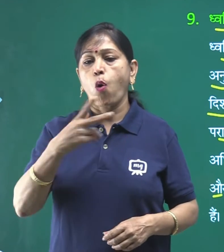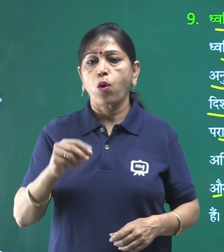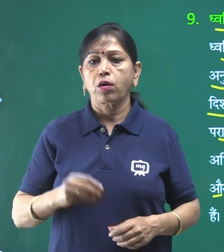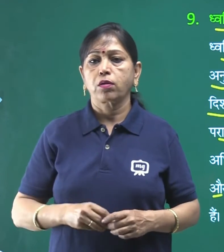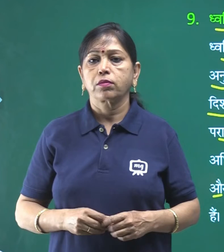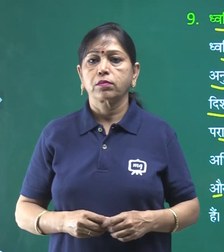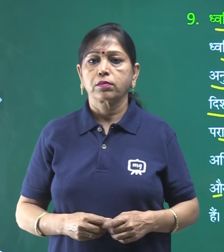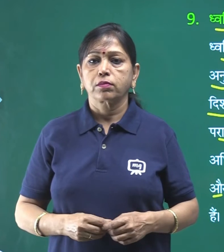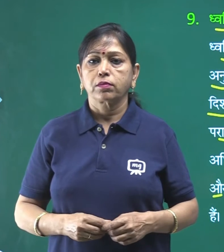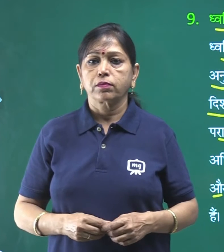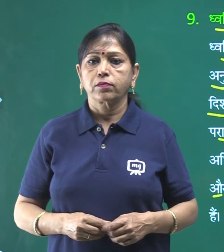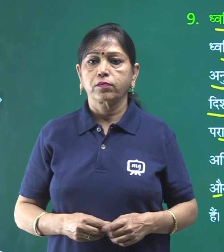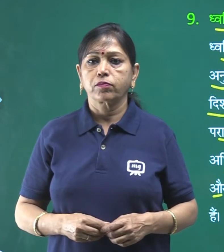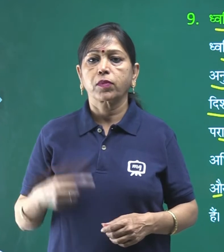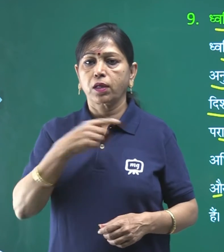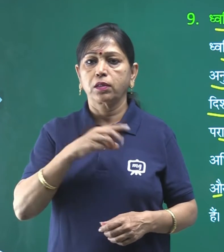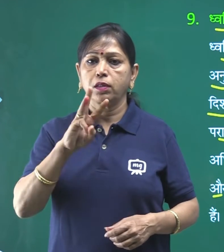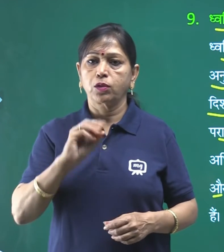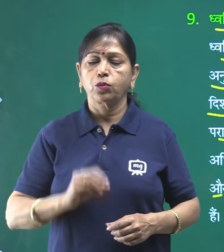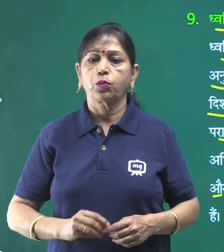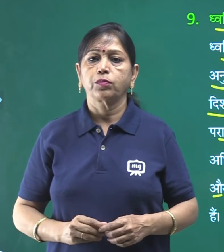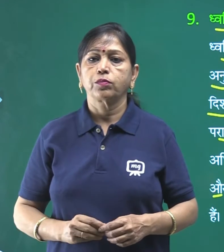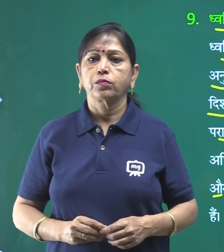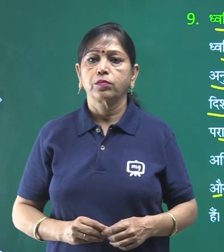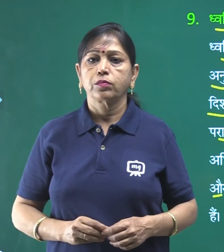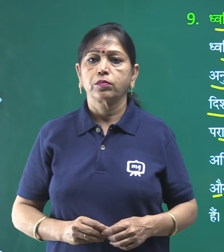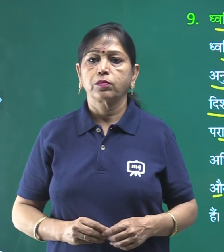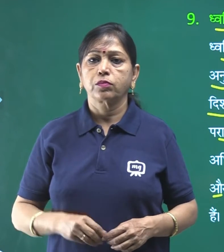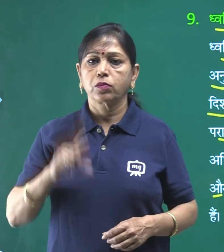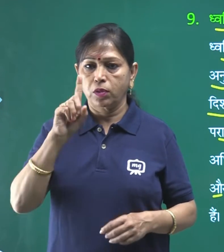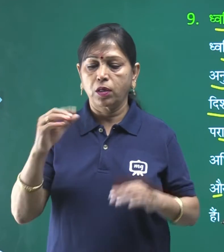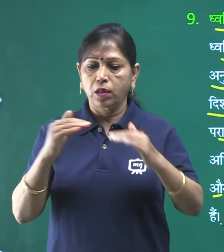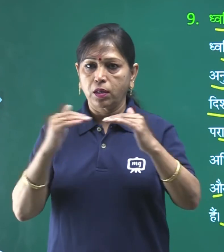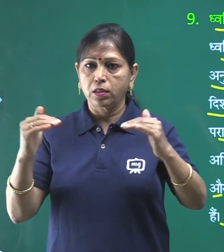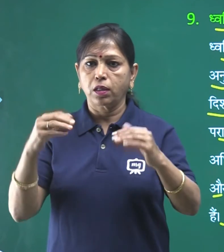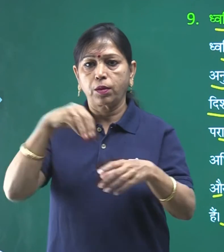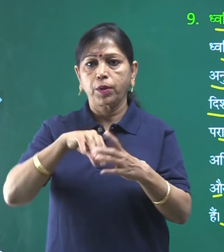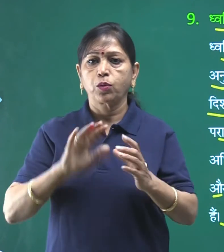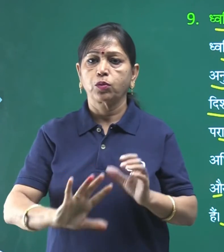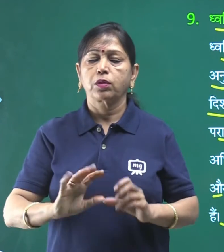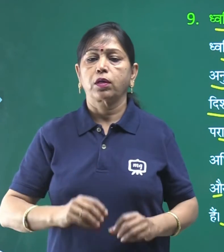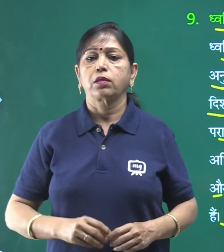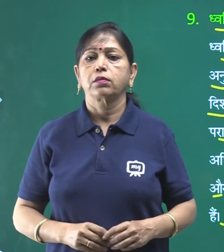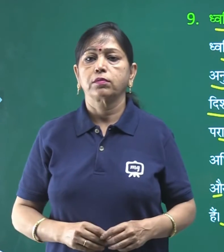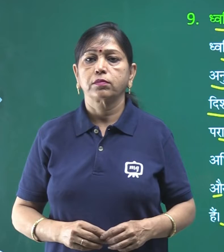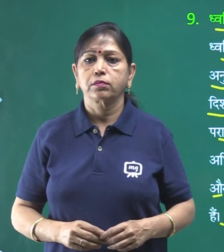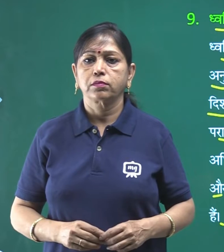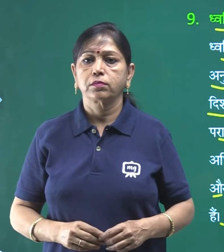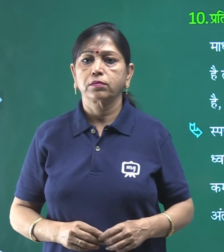और ये तीनों एक ही तल में होते हैं।